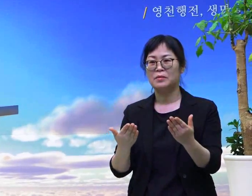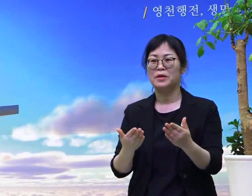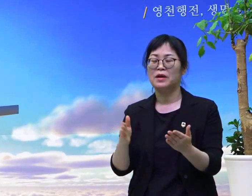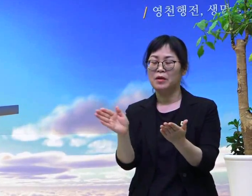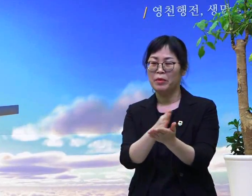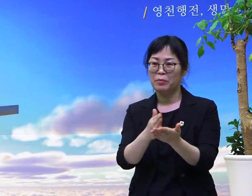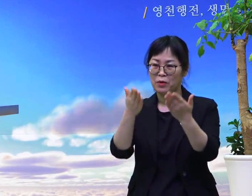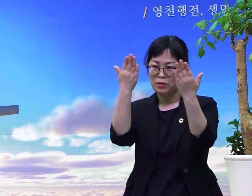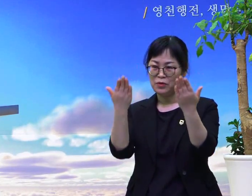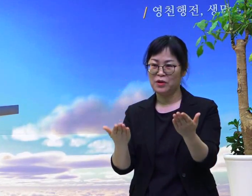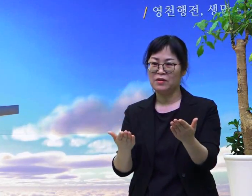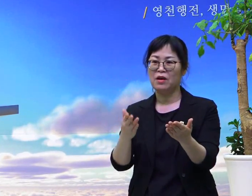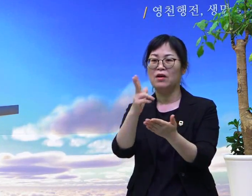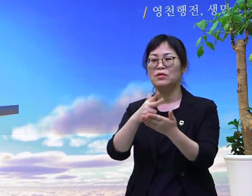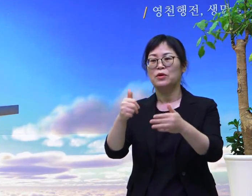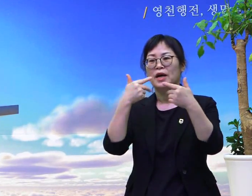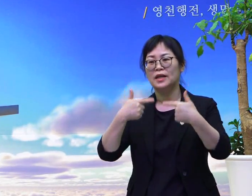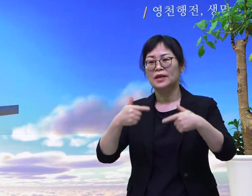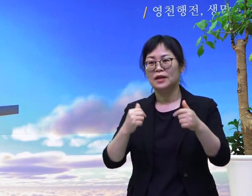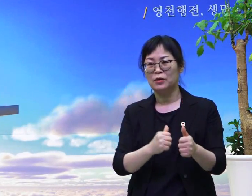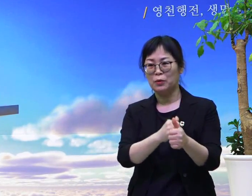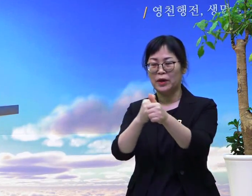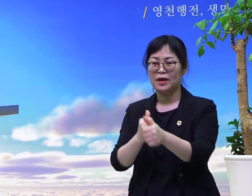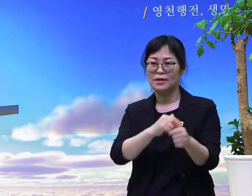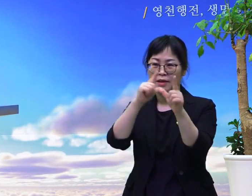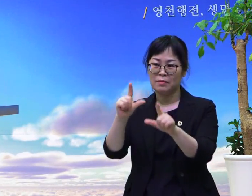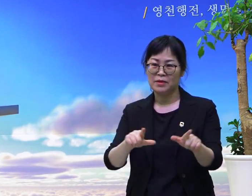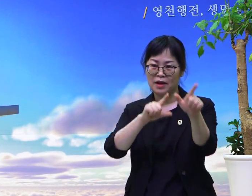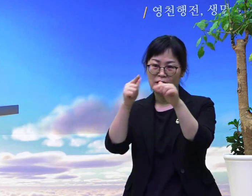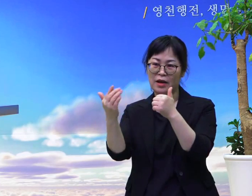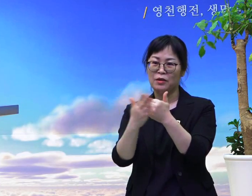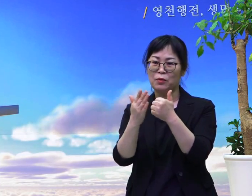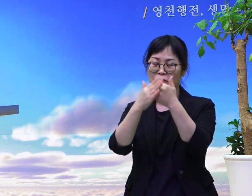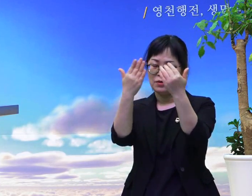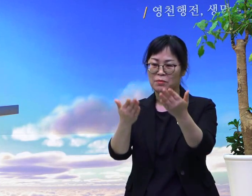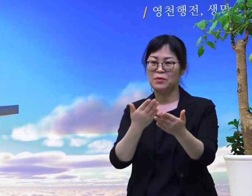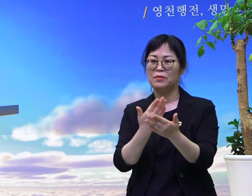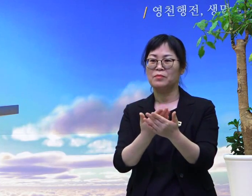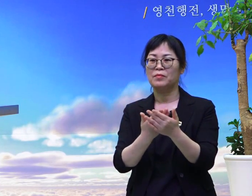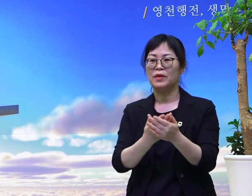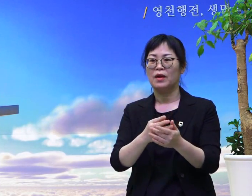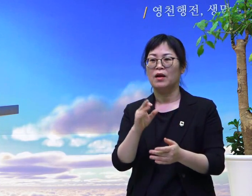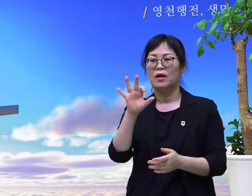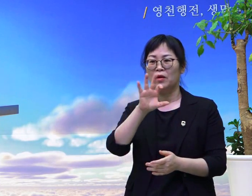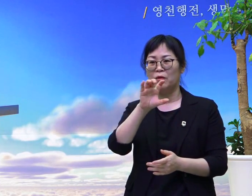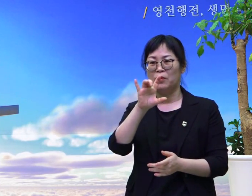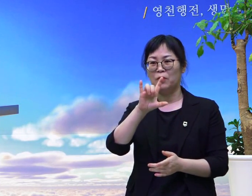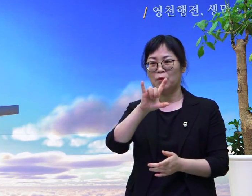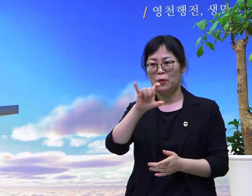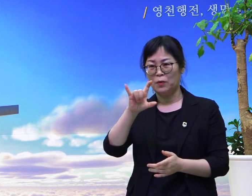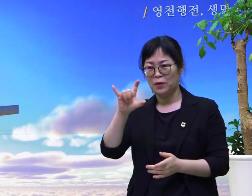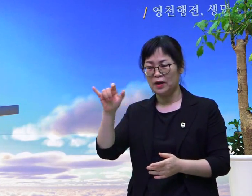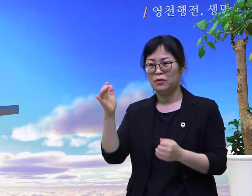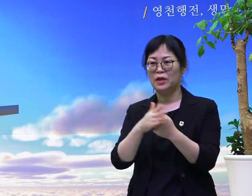하시어 주님과 늘 동행하는 삶을 살게 하시옵소서. 코로나19로